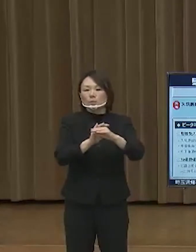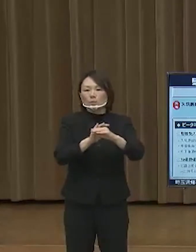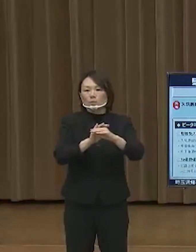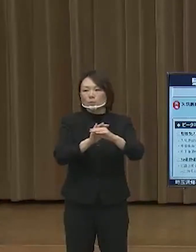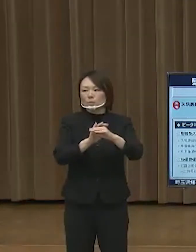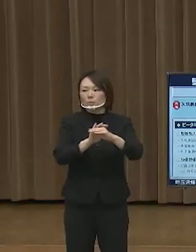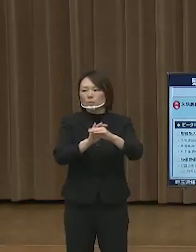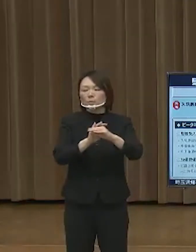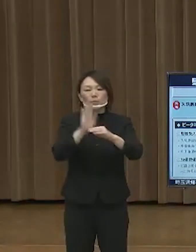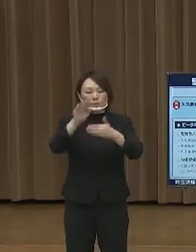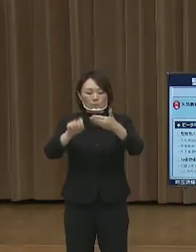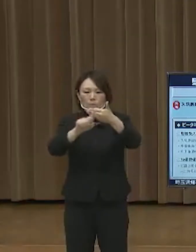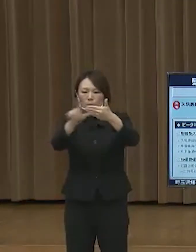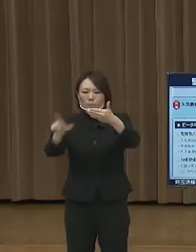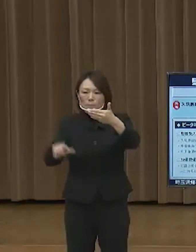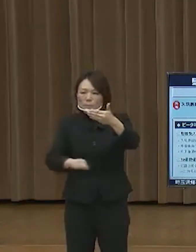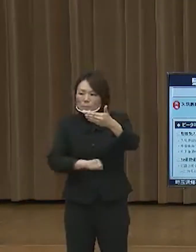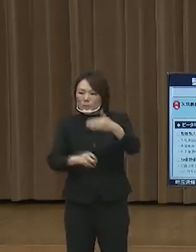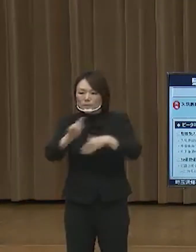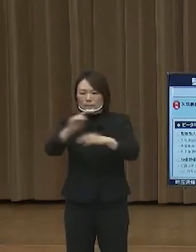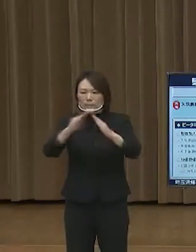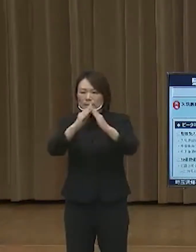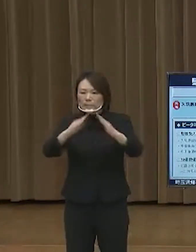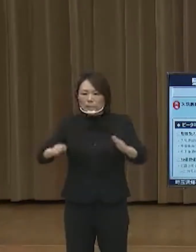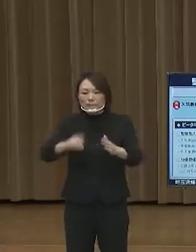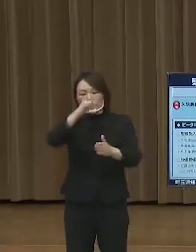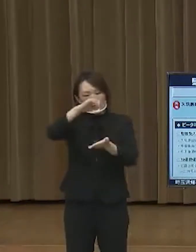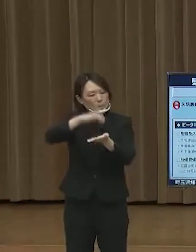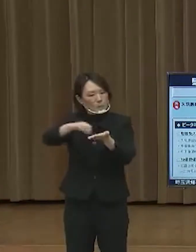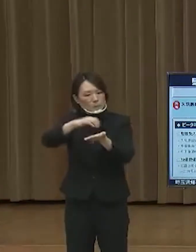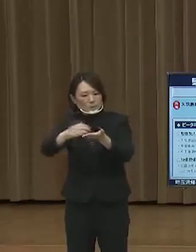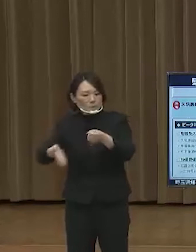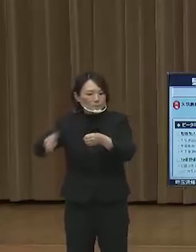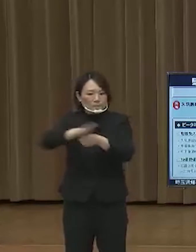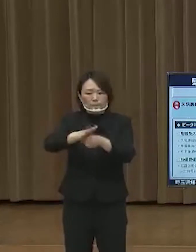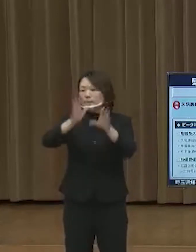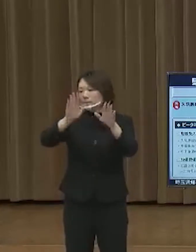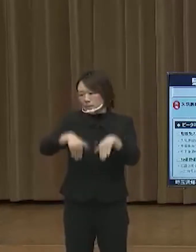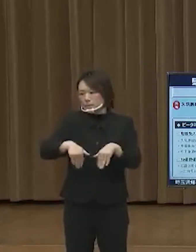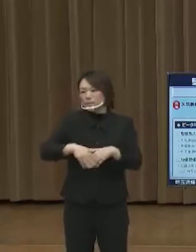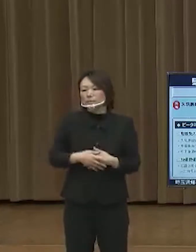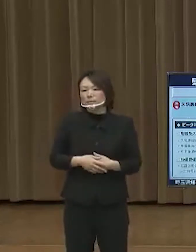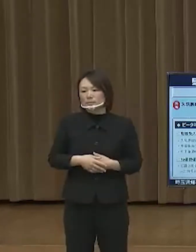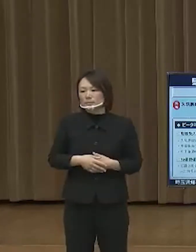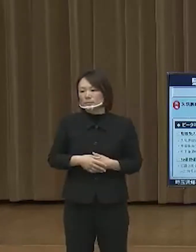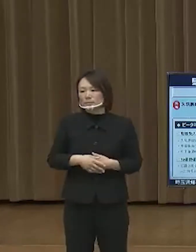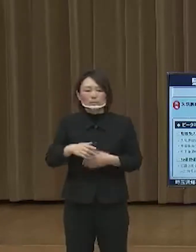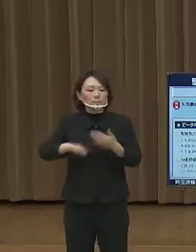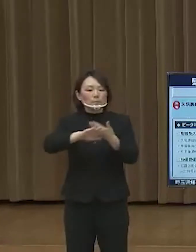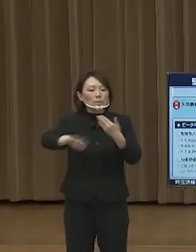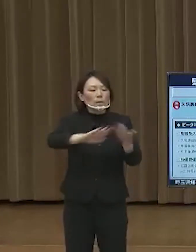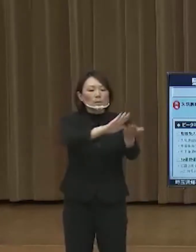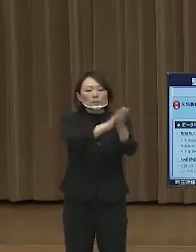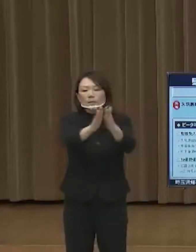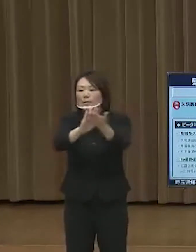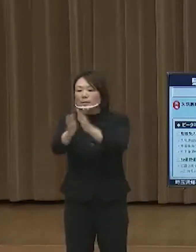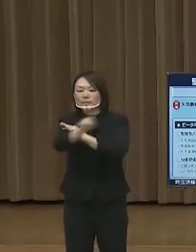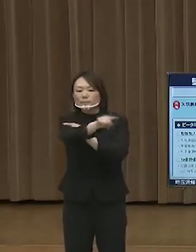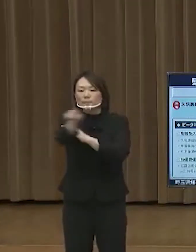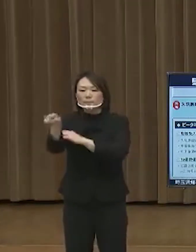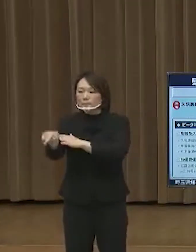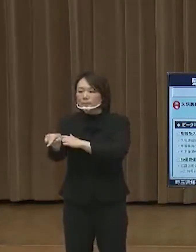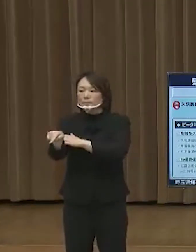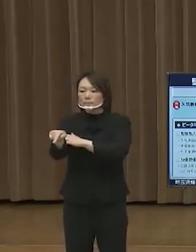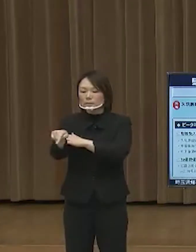費など26億円、予算計上いたしました。そのようなこう他県ではこう実